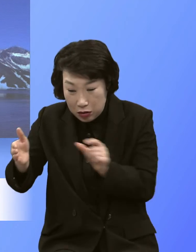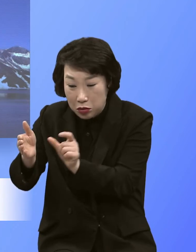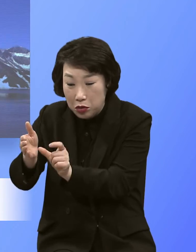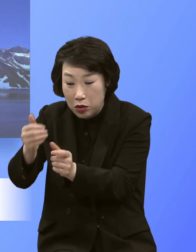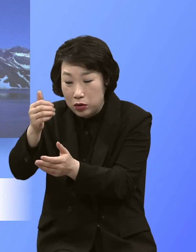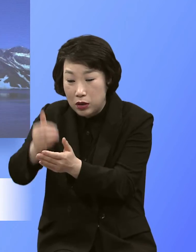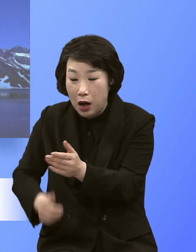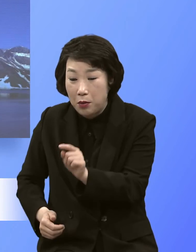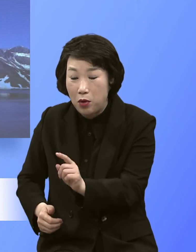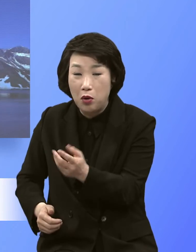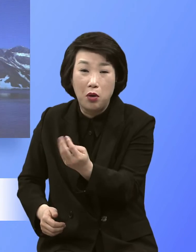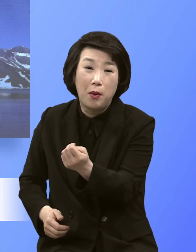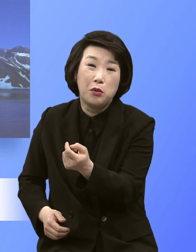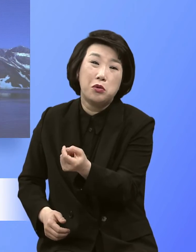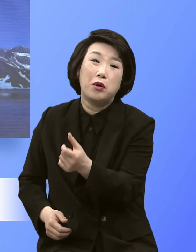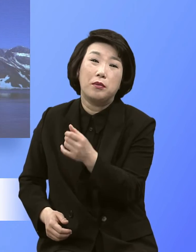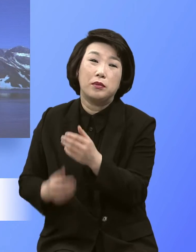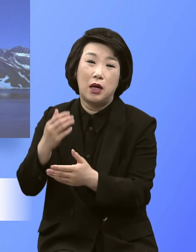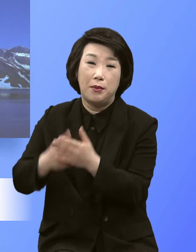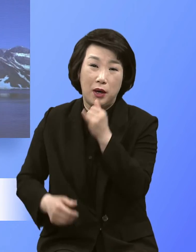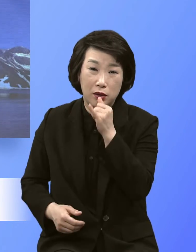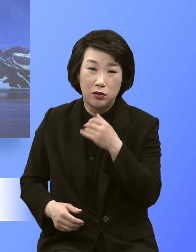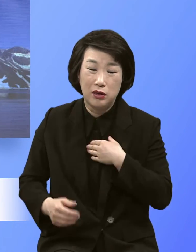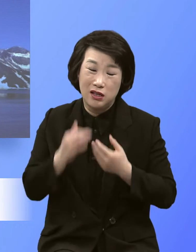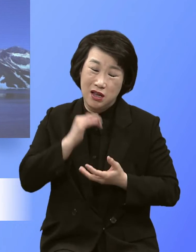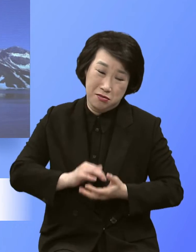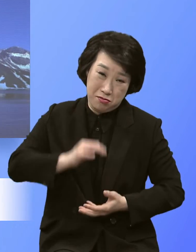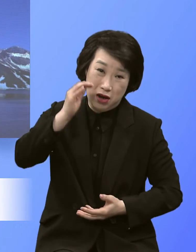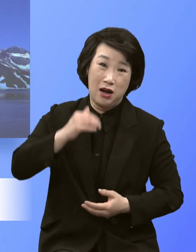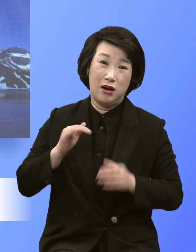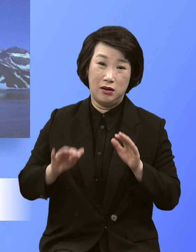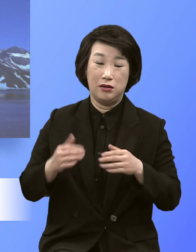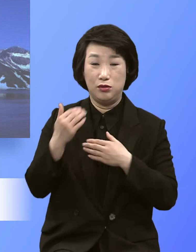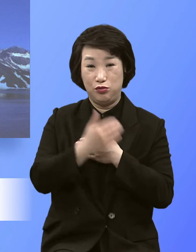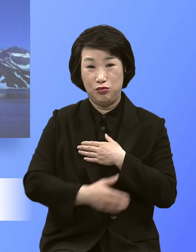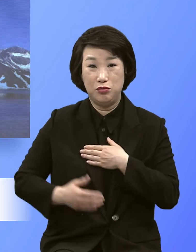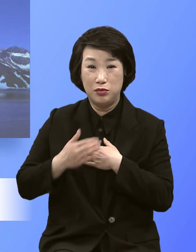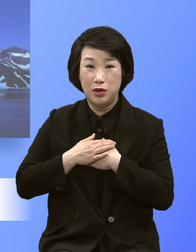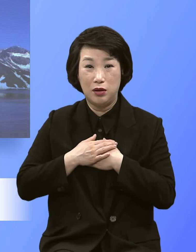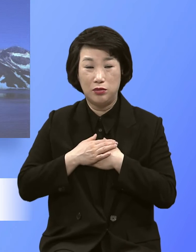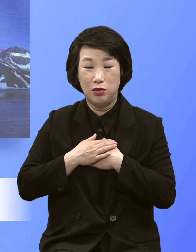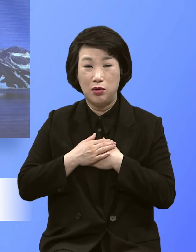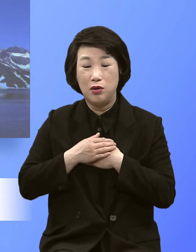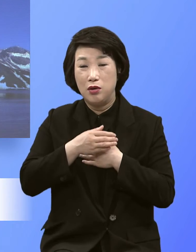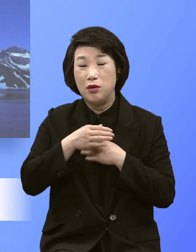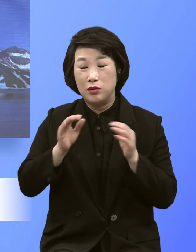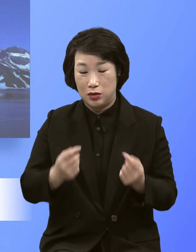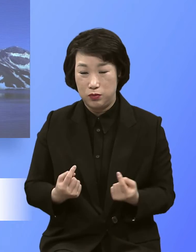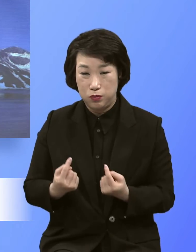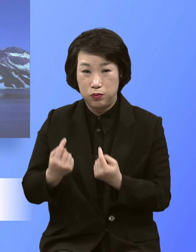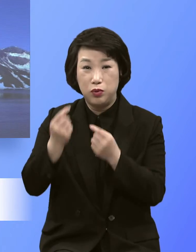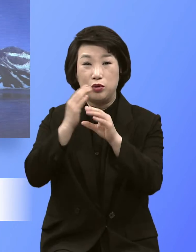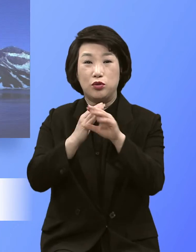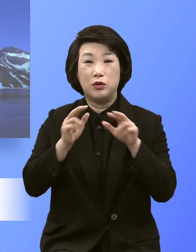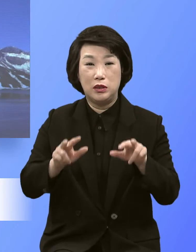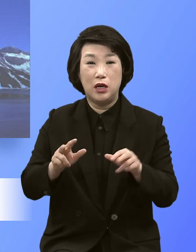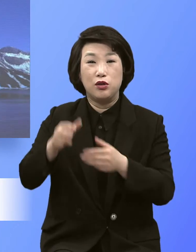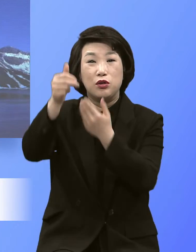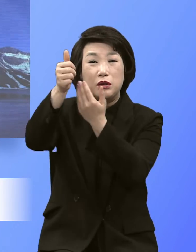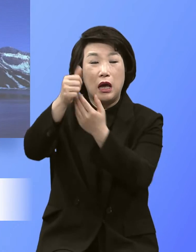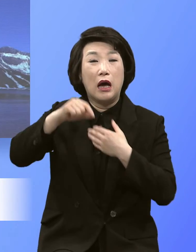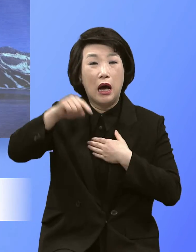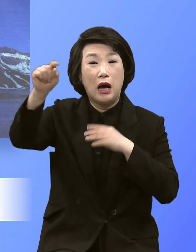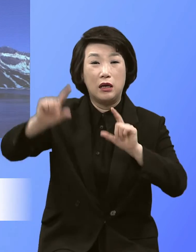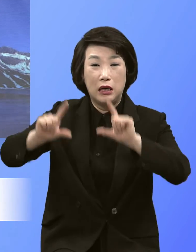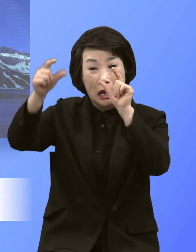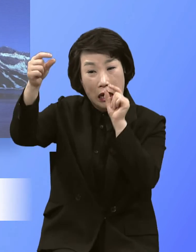나이가 그만큼 먹고 네 육체가 그만큼 살았으면 이제 주님 앞에 갈 날도